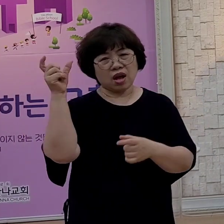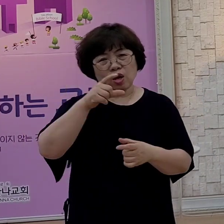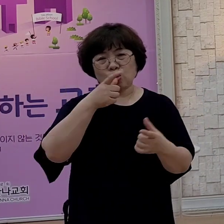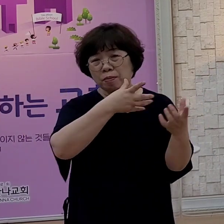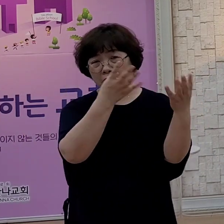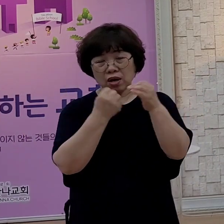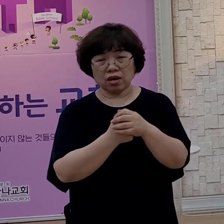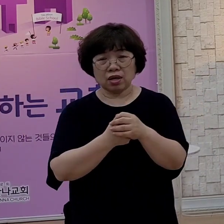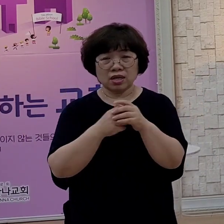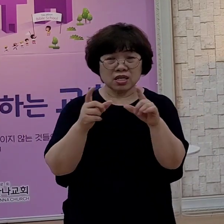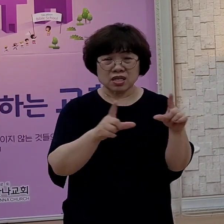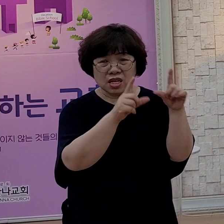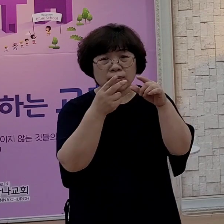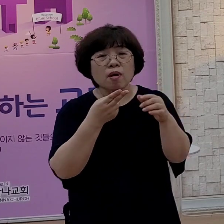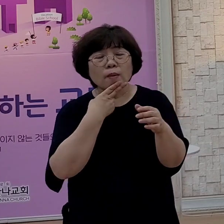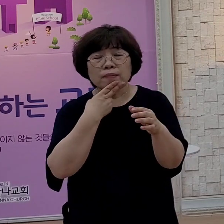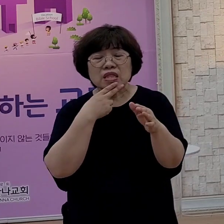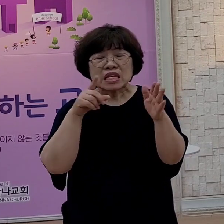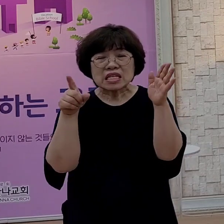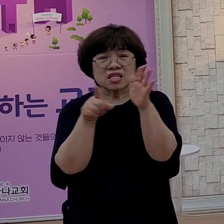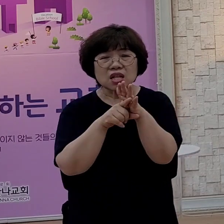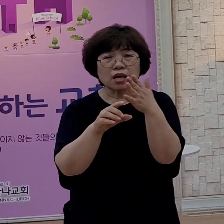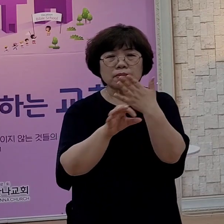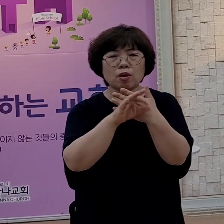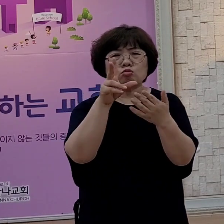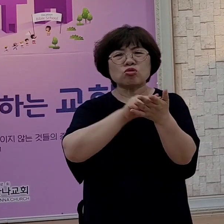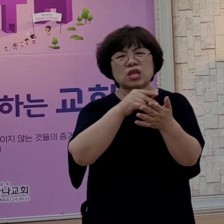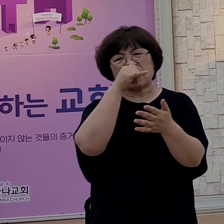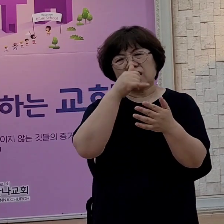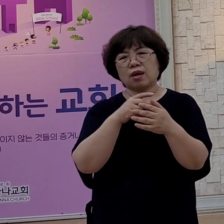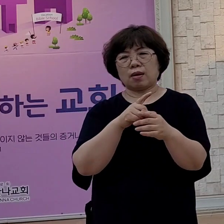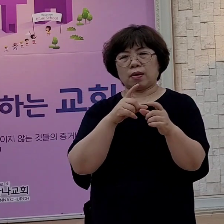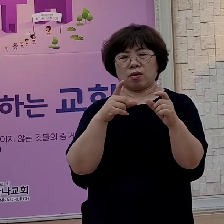삶이 없는 반쪽짜리 신앙을 가지고 우리가 그동안 살았다.